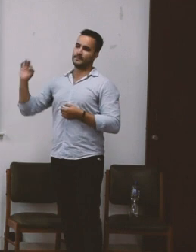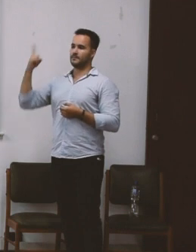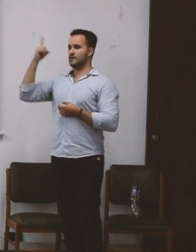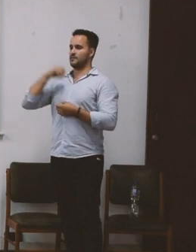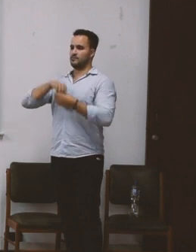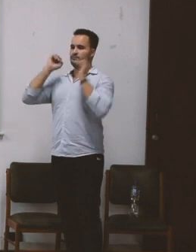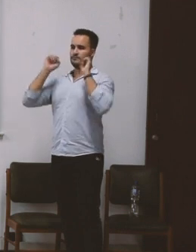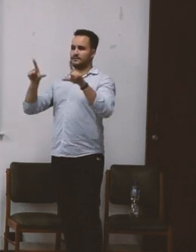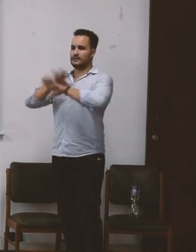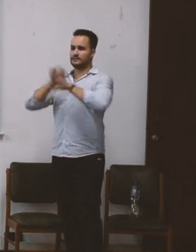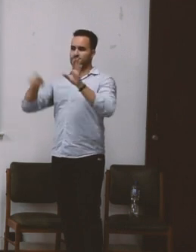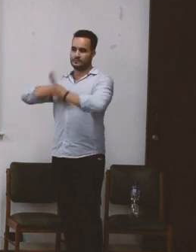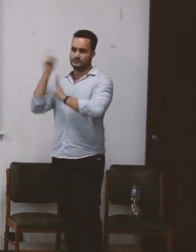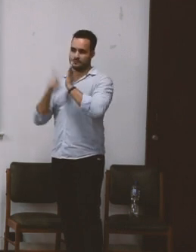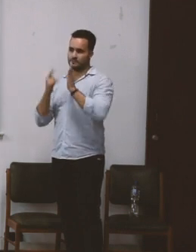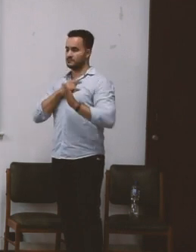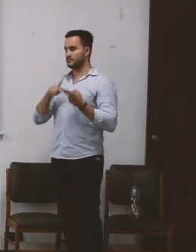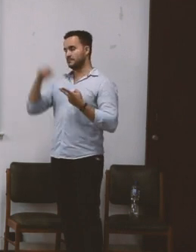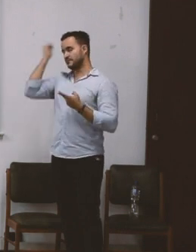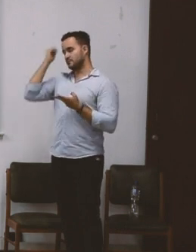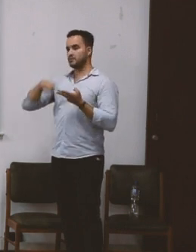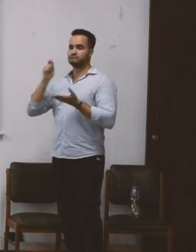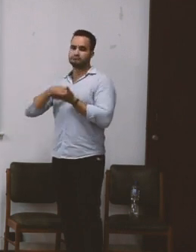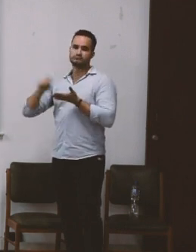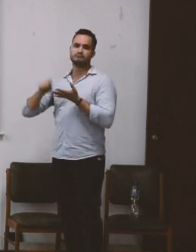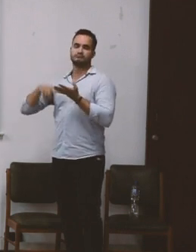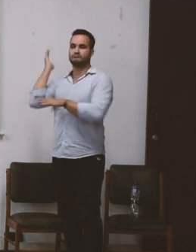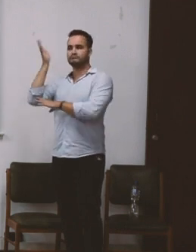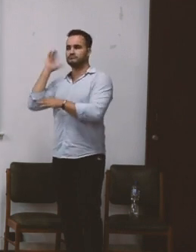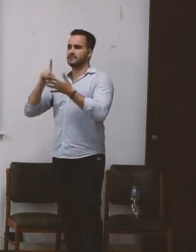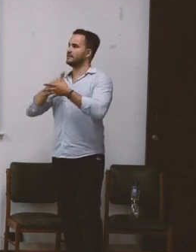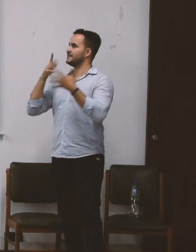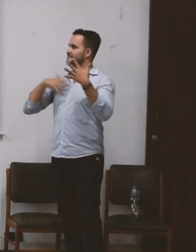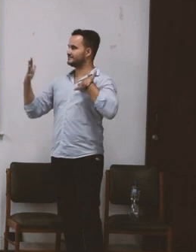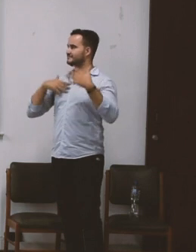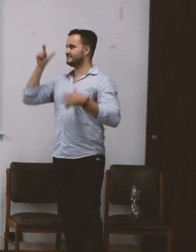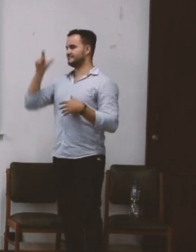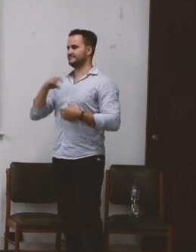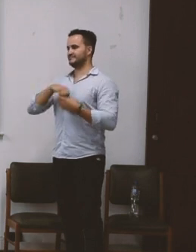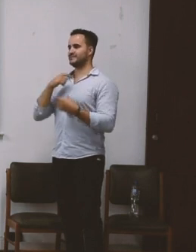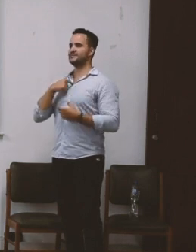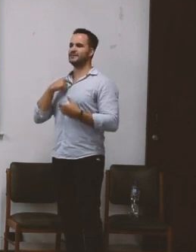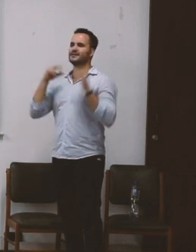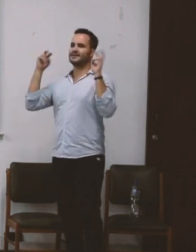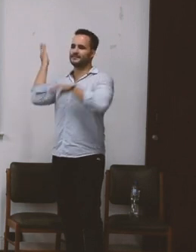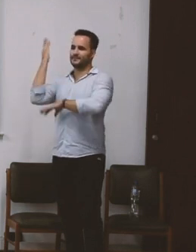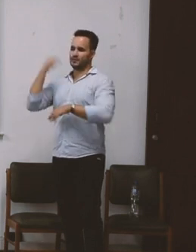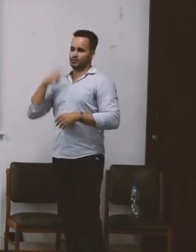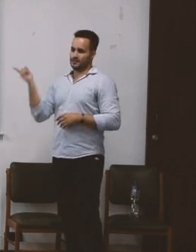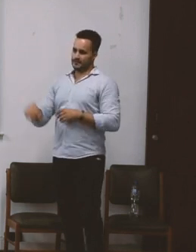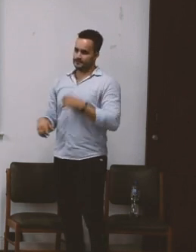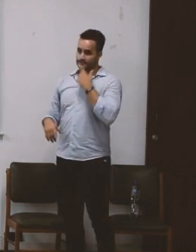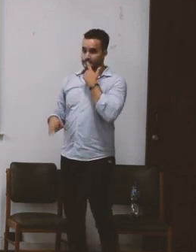una carrera universitaria. Es docente, escritor, conferencista y actor protagónico de la película Yo También, mientras